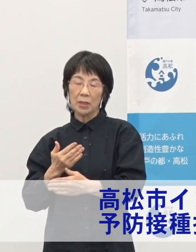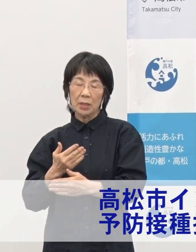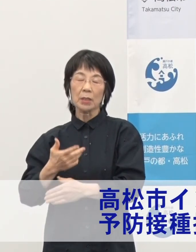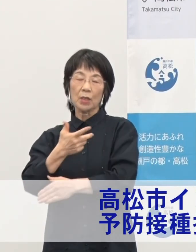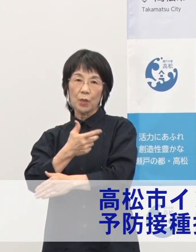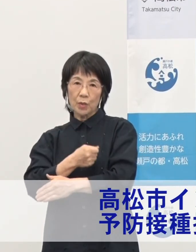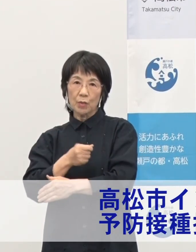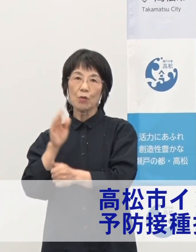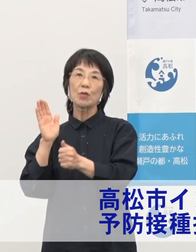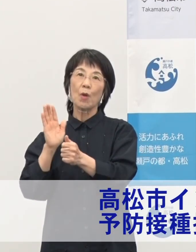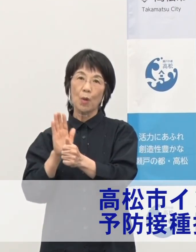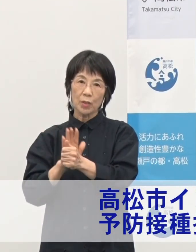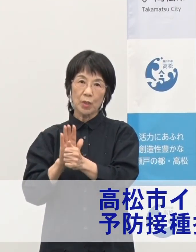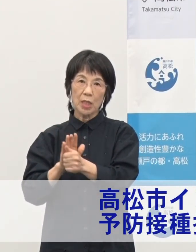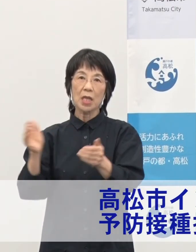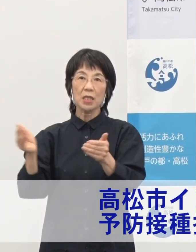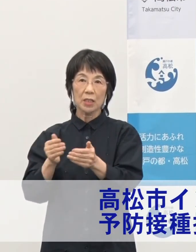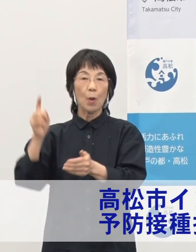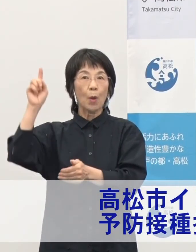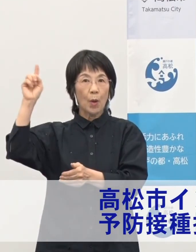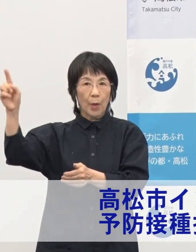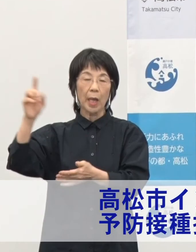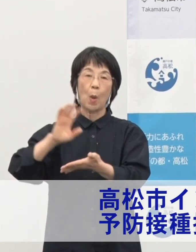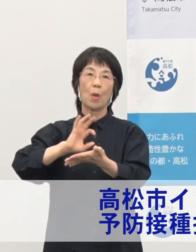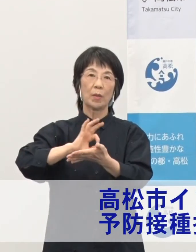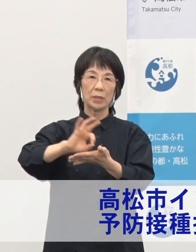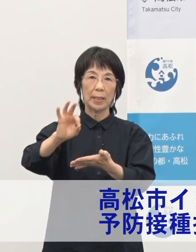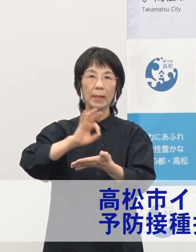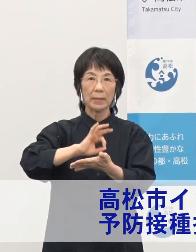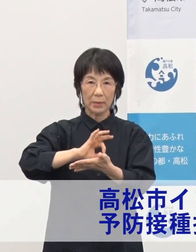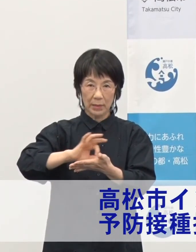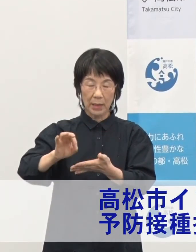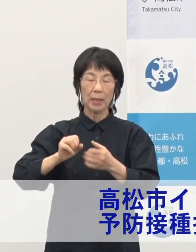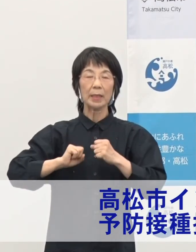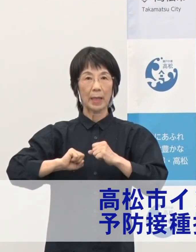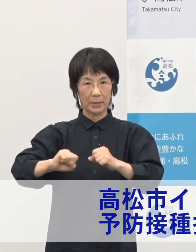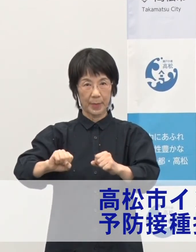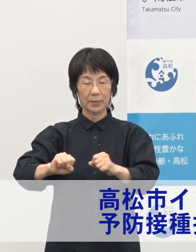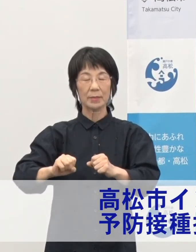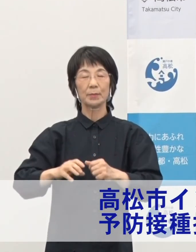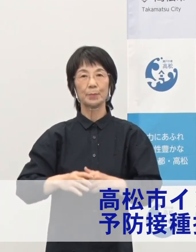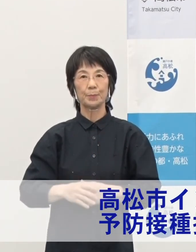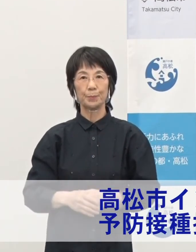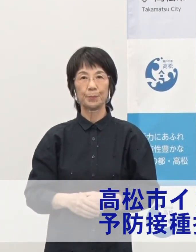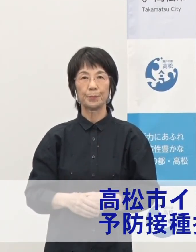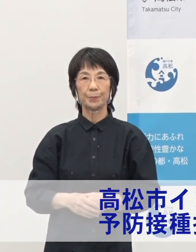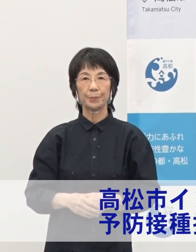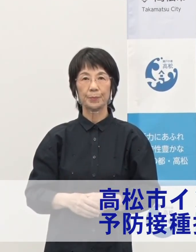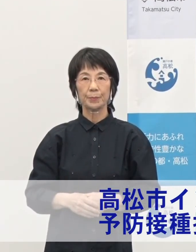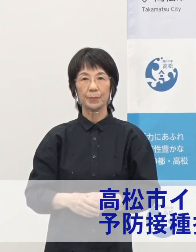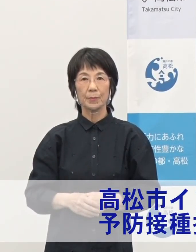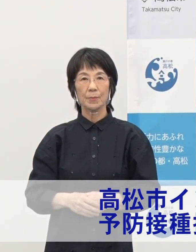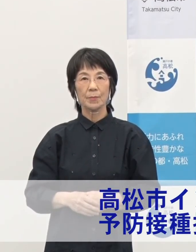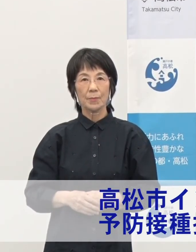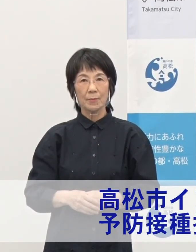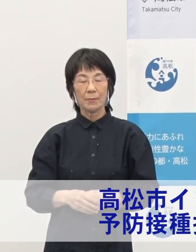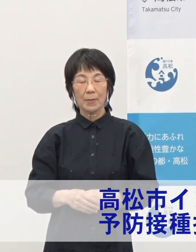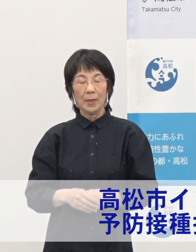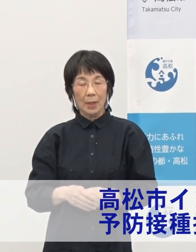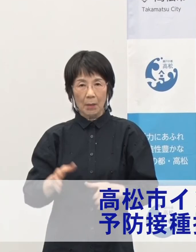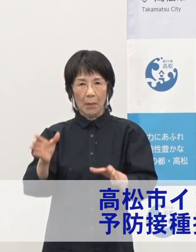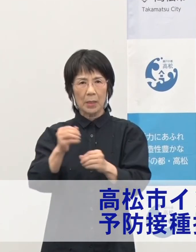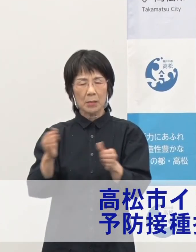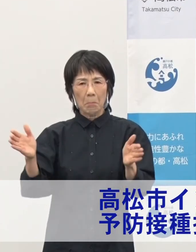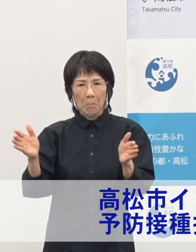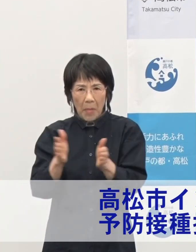事業これを活用してましが独自に上乗せをして実施するものでございますタイトなスケジュールの中で